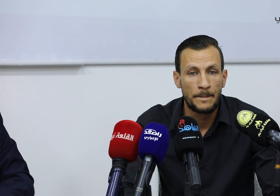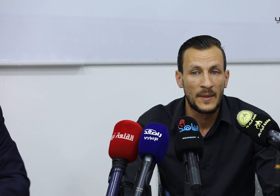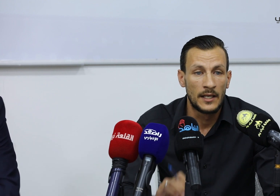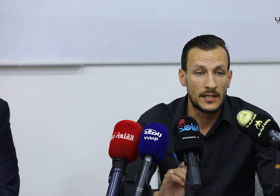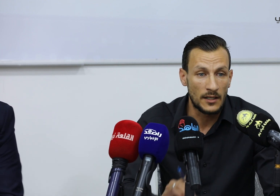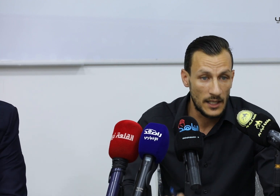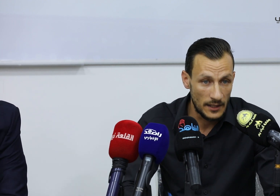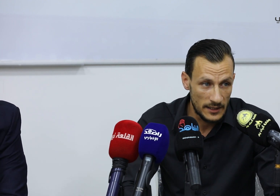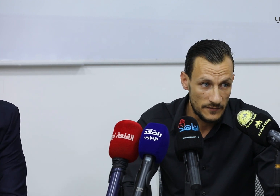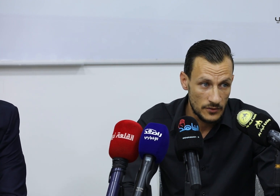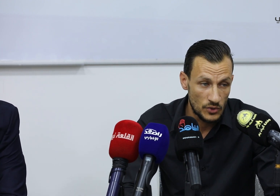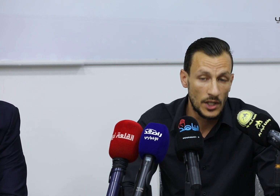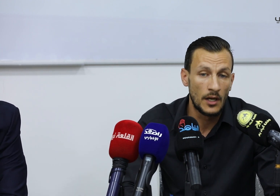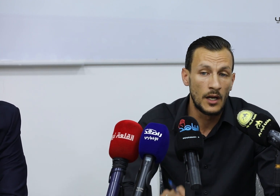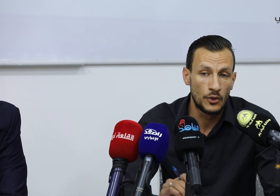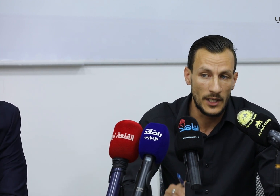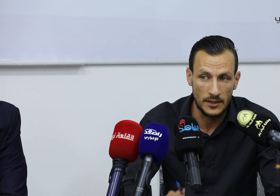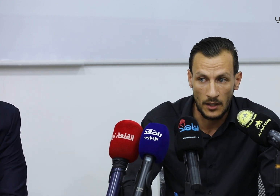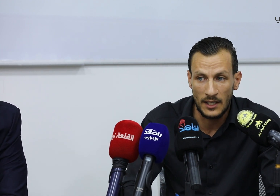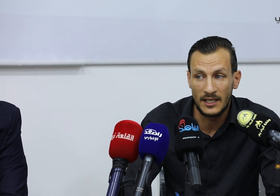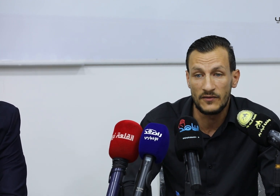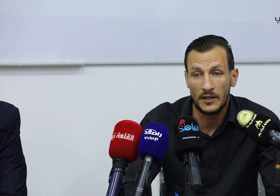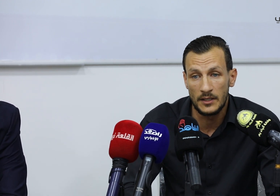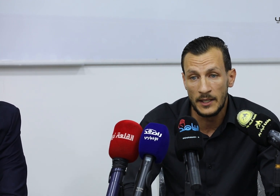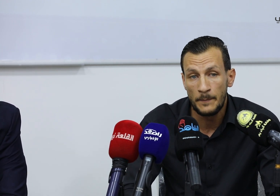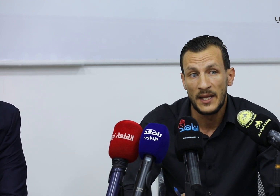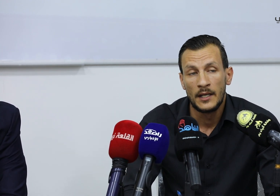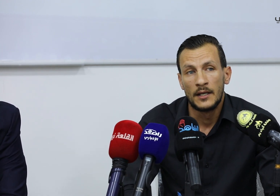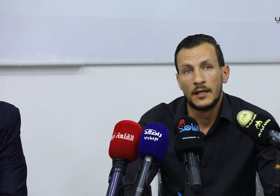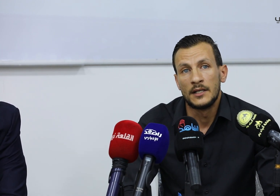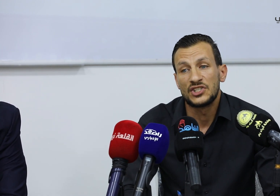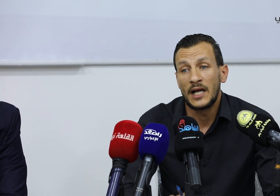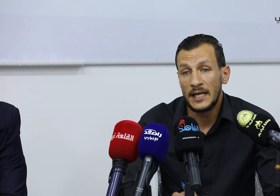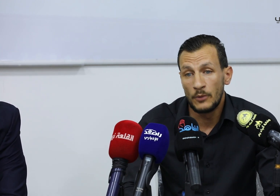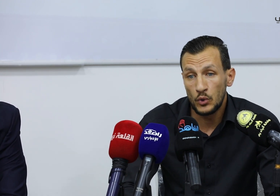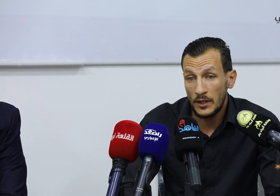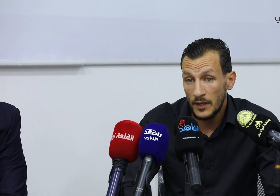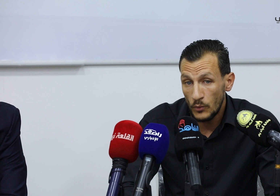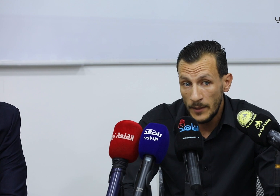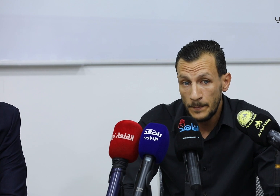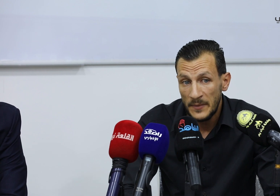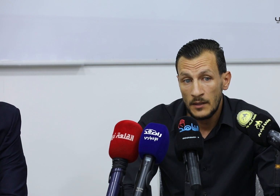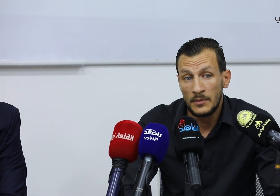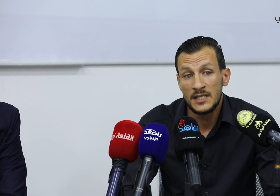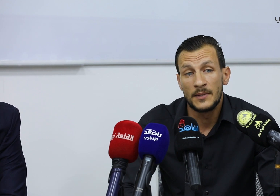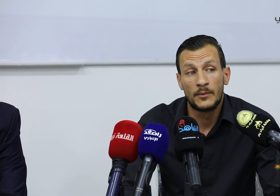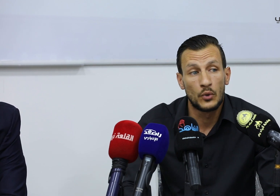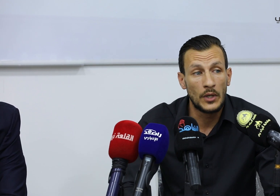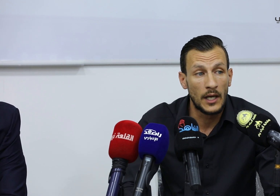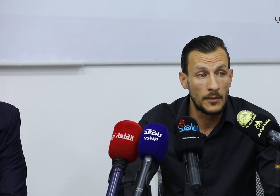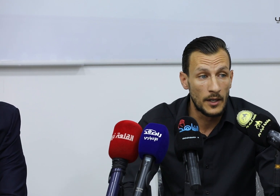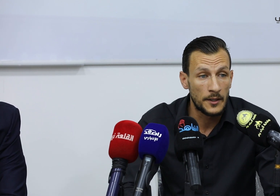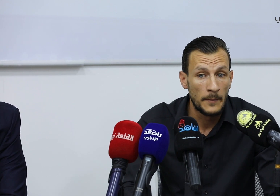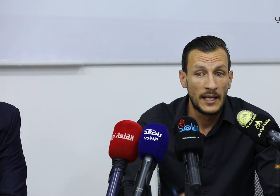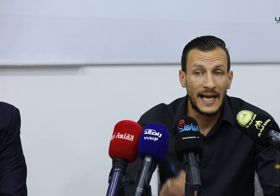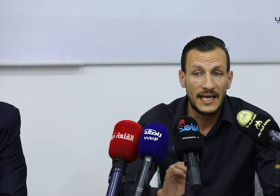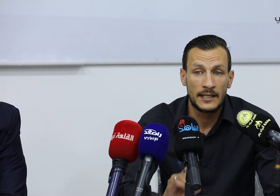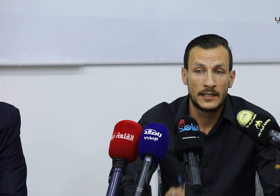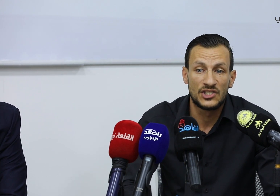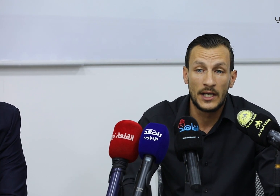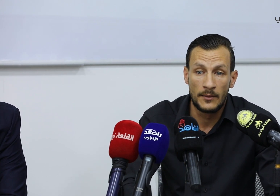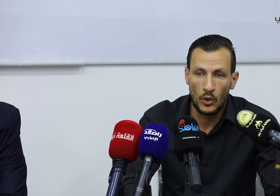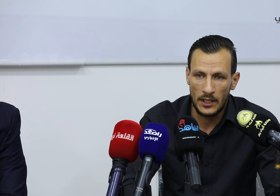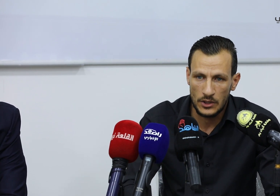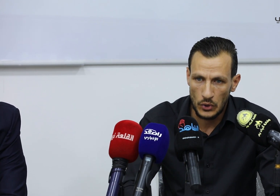العربية لتحقيق هذا الهدف، وإن شاء الله إنه راح يتحقق هذا الهدف قريباً. اشتغلنا على موضوع كثير مهم بالنسبة لموضوع الأخبار.